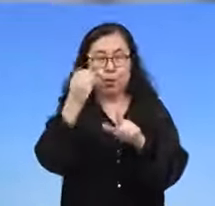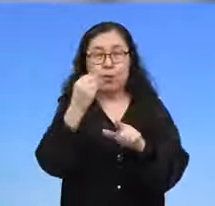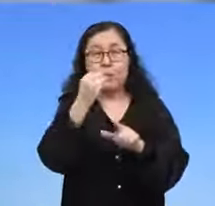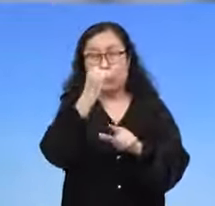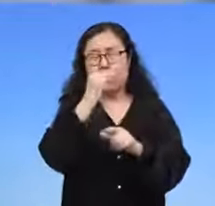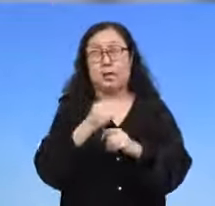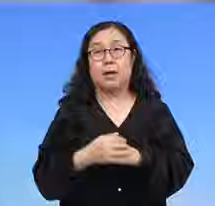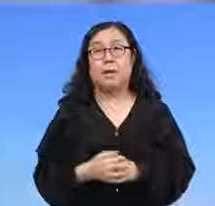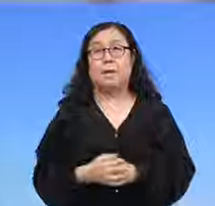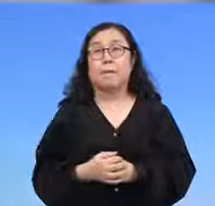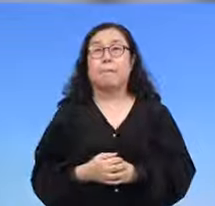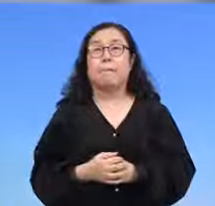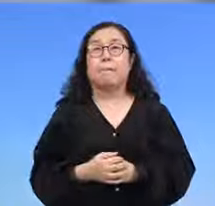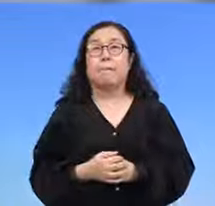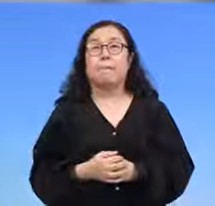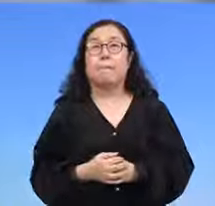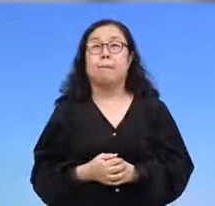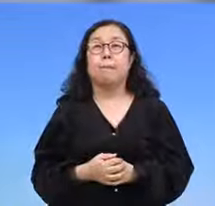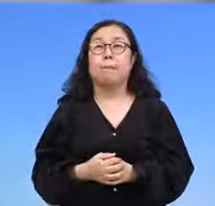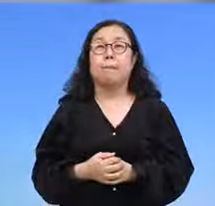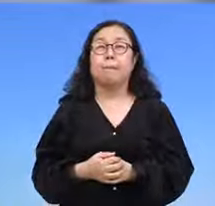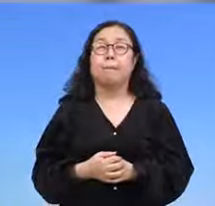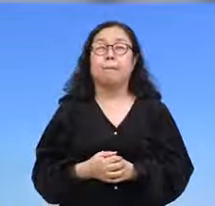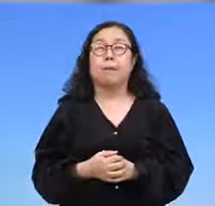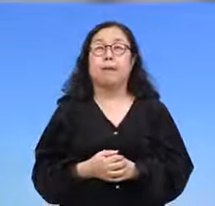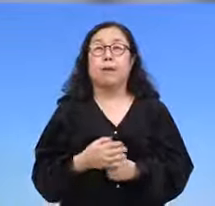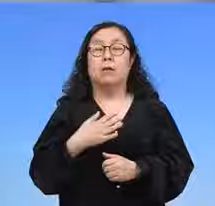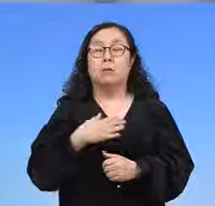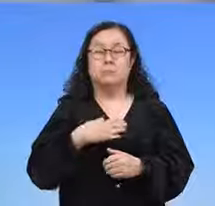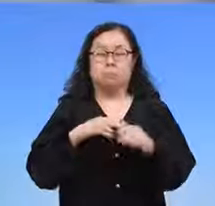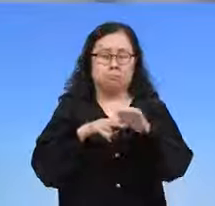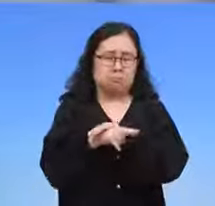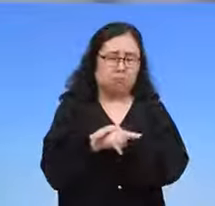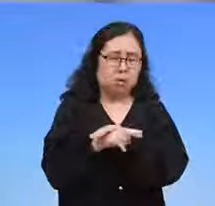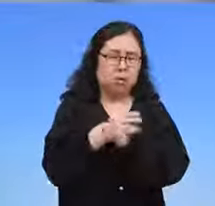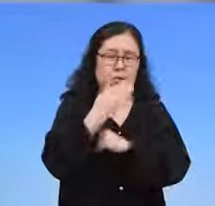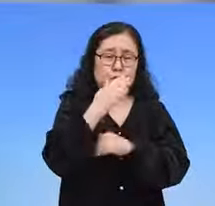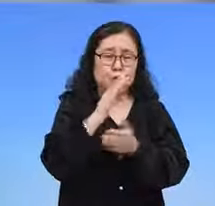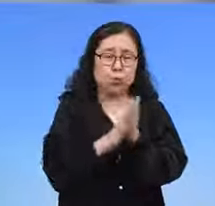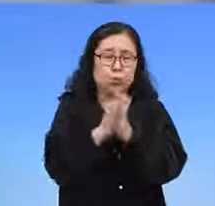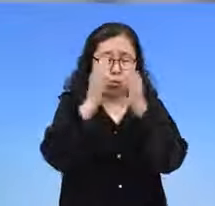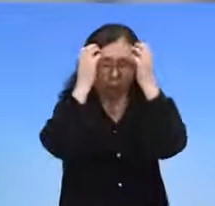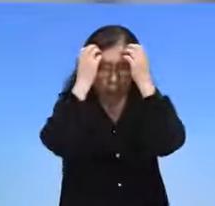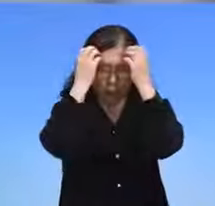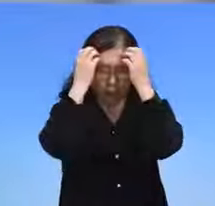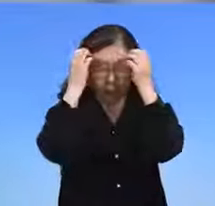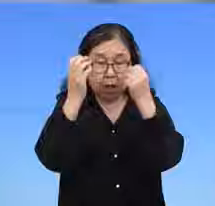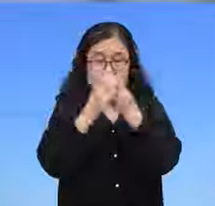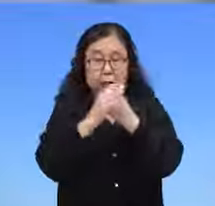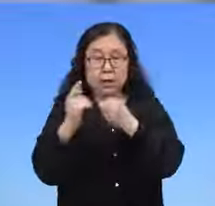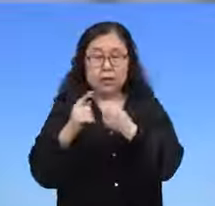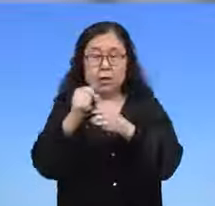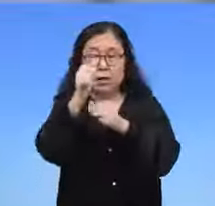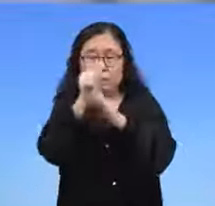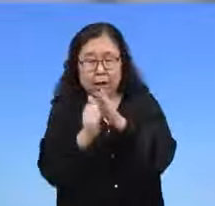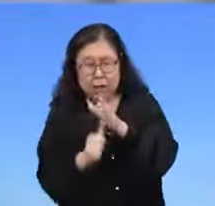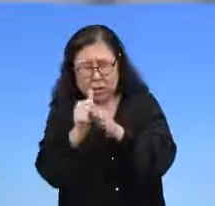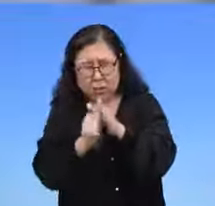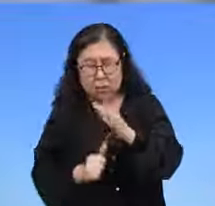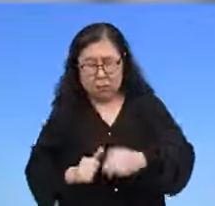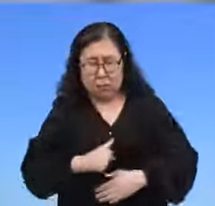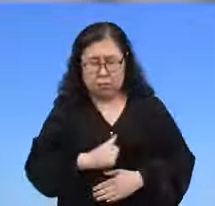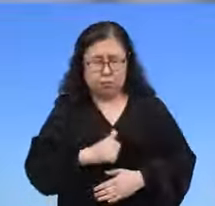있더라는 겁니다. 이게 참 지혜로운 거 아닙니까? 기왕에 피할 수 없는 그런 고난인데 거기에 그냥